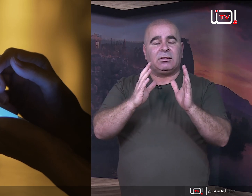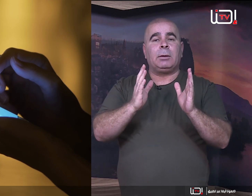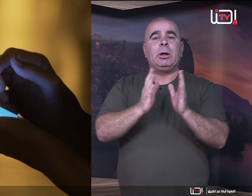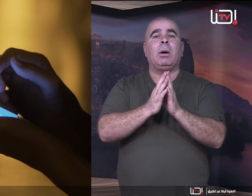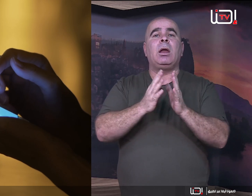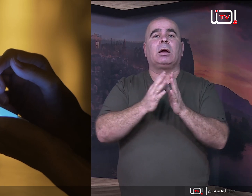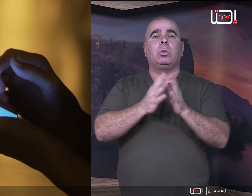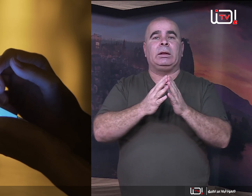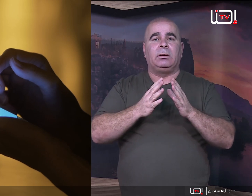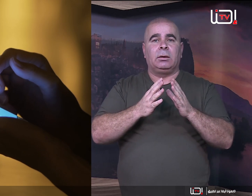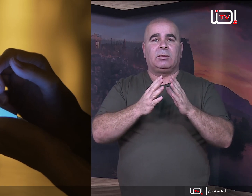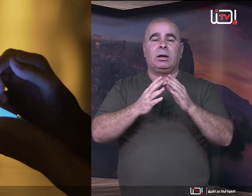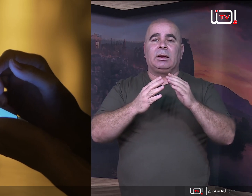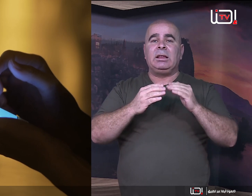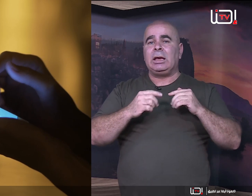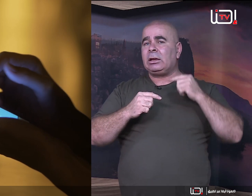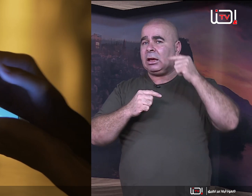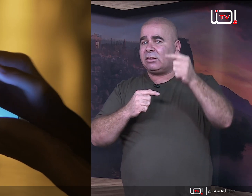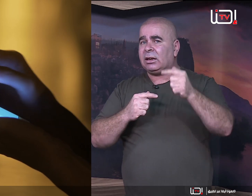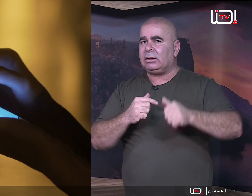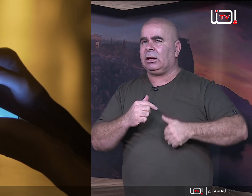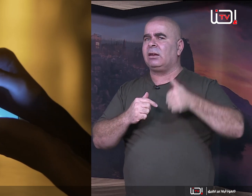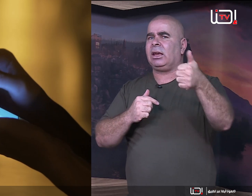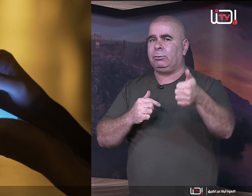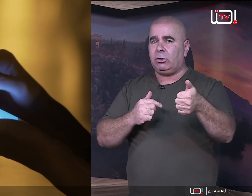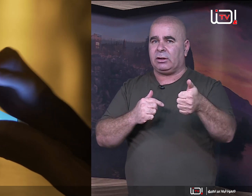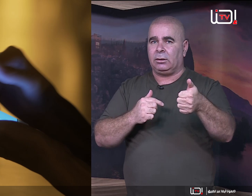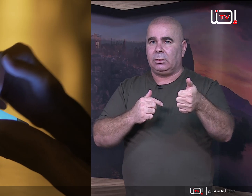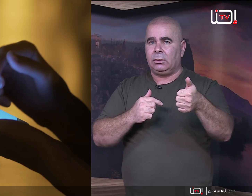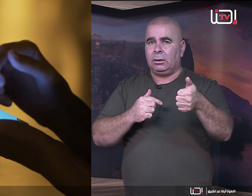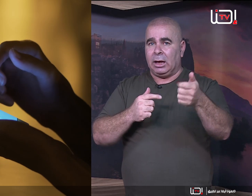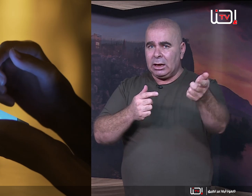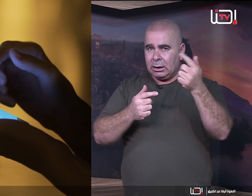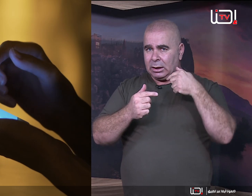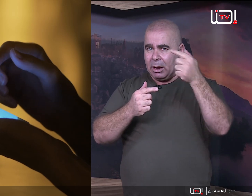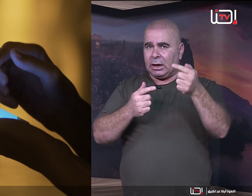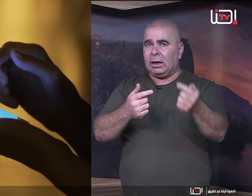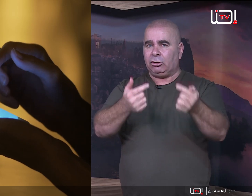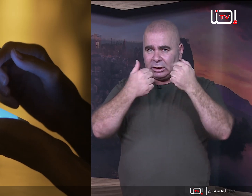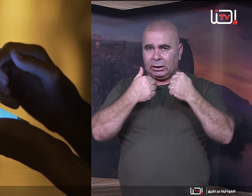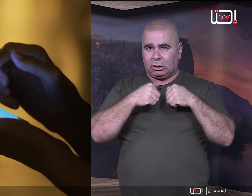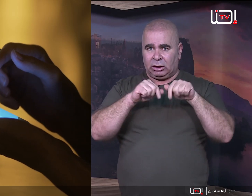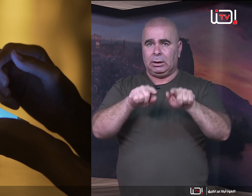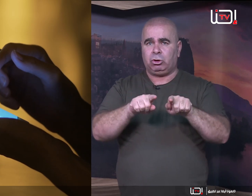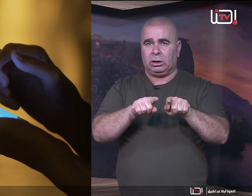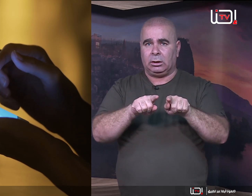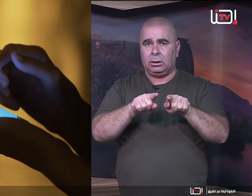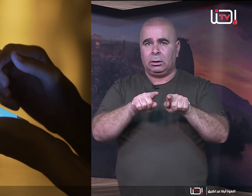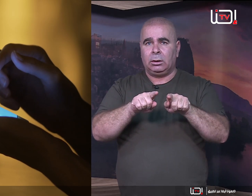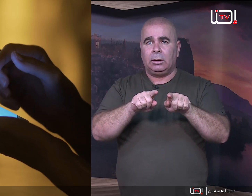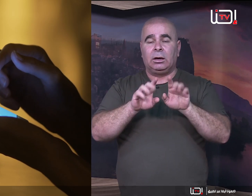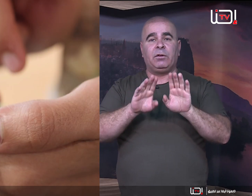الزمن صار بينهم علاقه ود صار اذا هي تحكي سرها تحكيه لصاحب جوجها هي اللي بحكي عنها اجت لعندي عشان احل